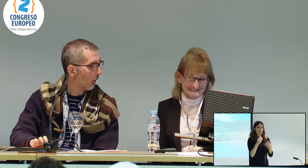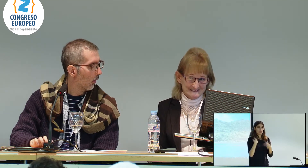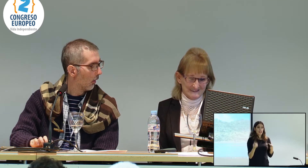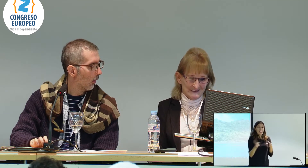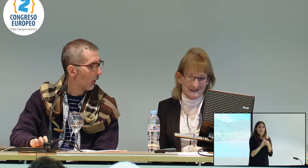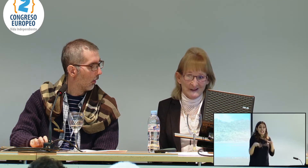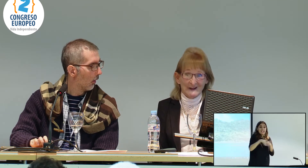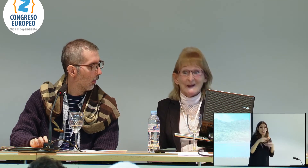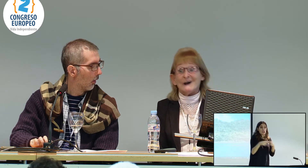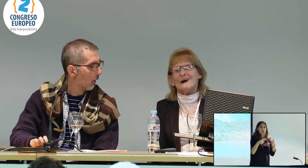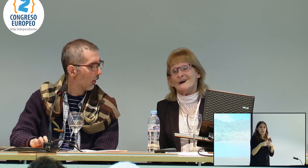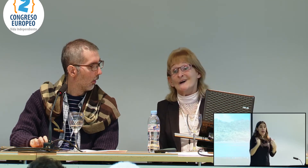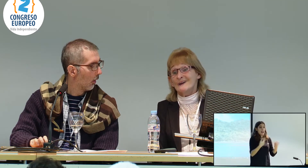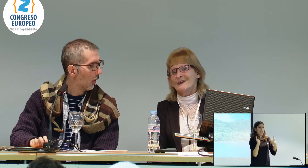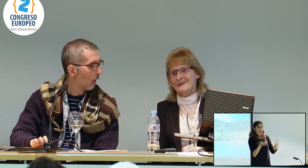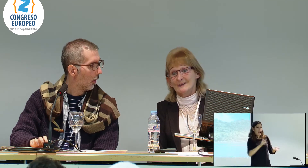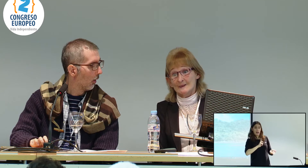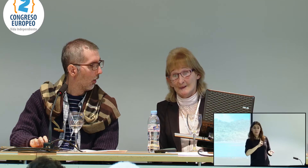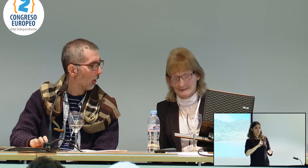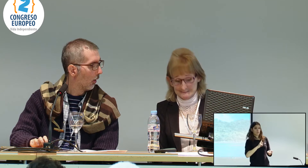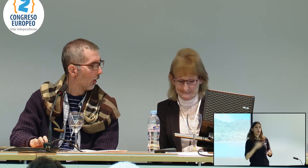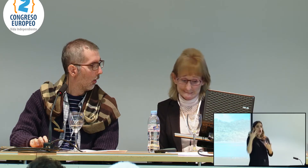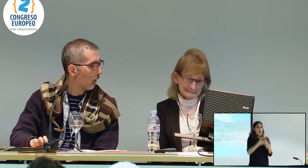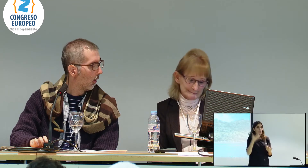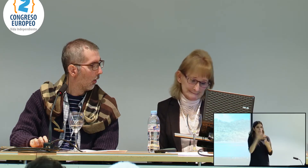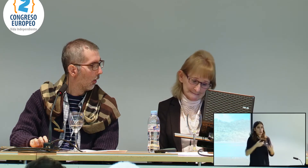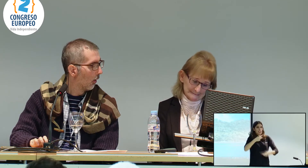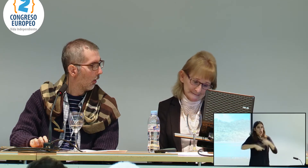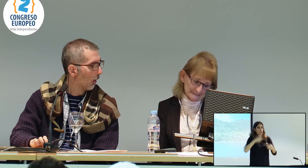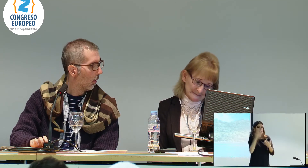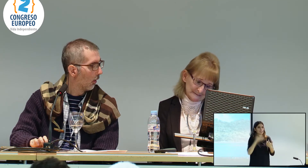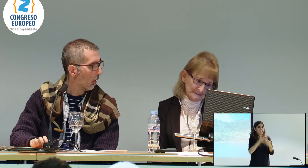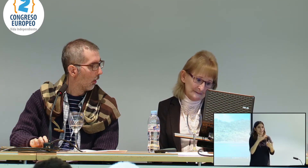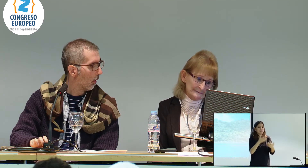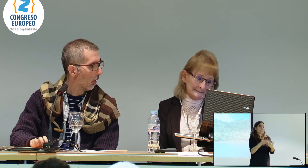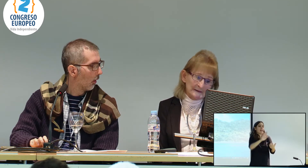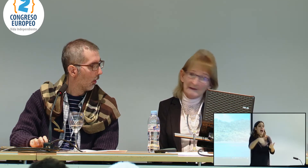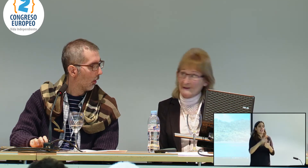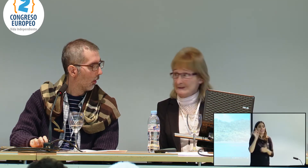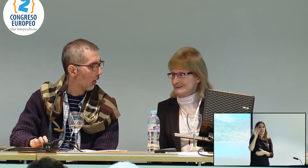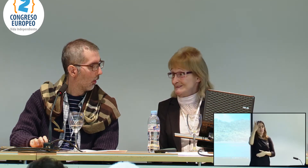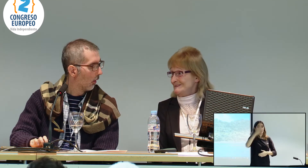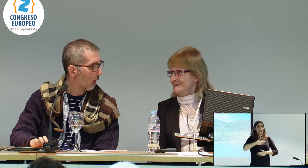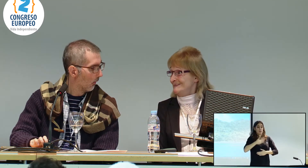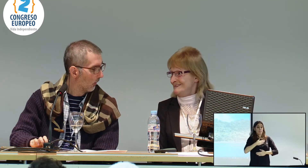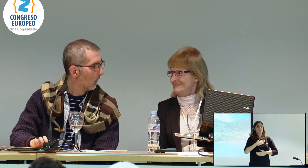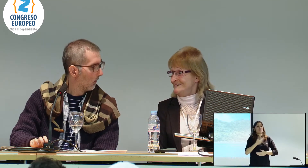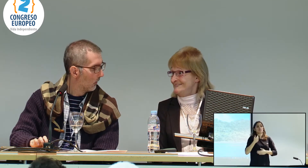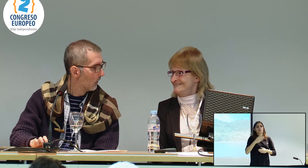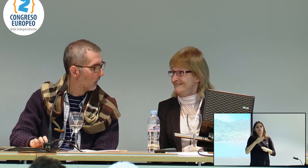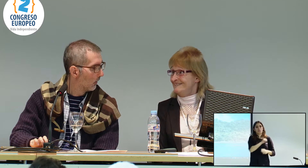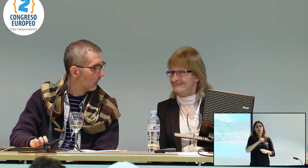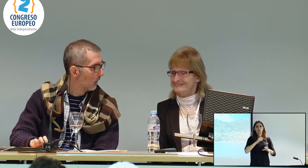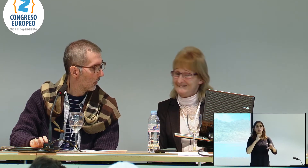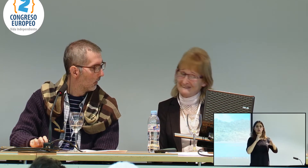nadie, tuve que ganármela a pulso, día tras día, llegando a inventar y patentar mi propio sistema de comunicación